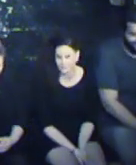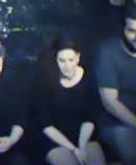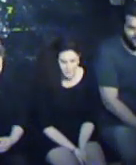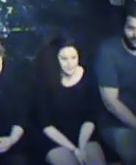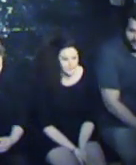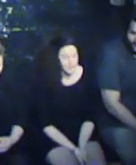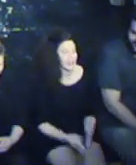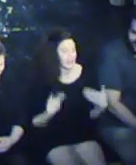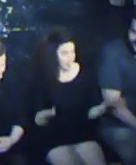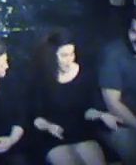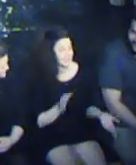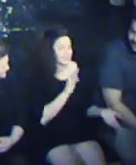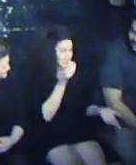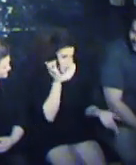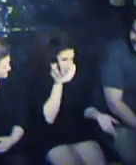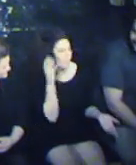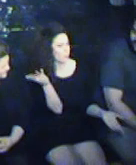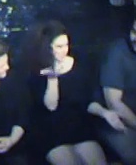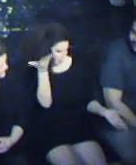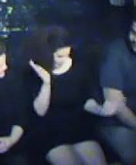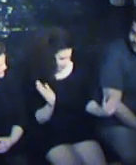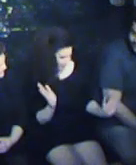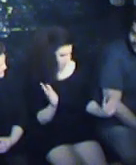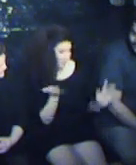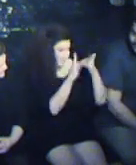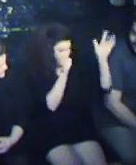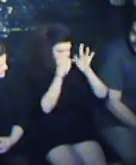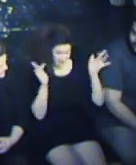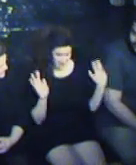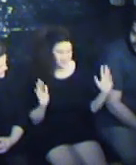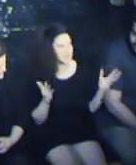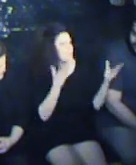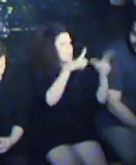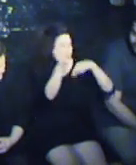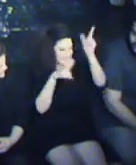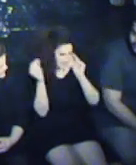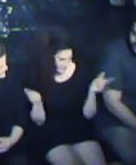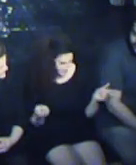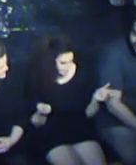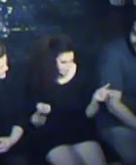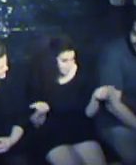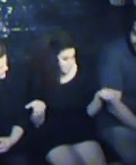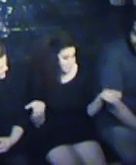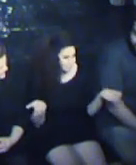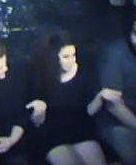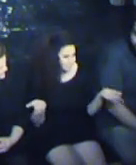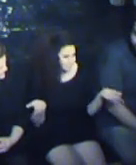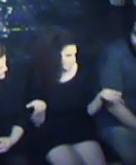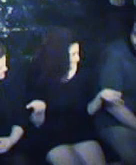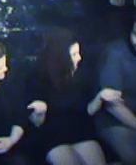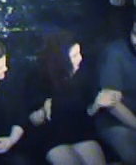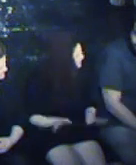Entonces, una señora muy señoreada, llena de brillantes y muy estrellada.